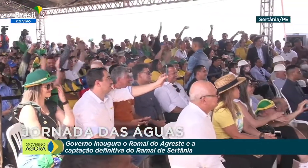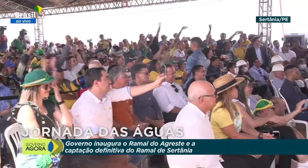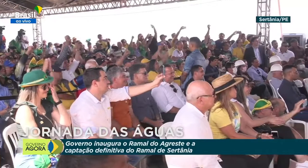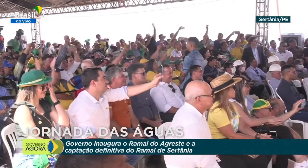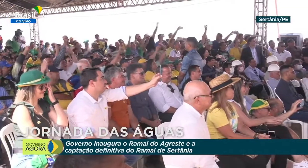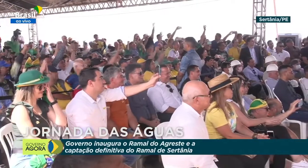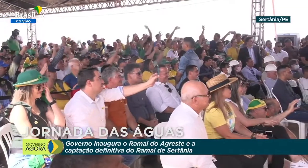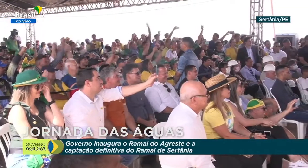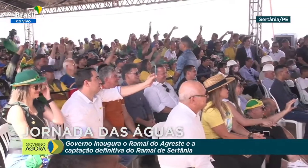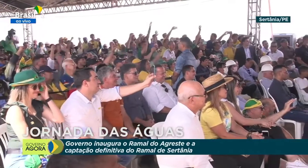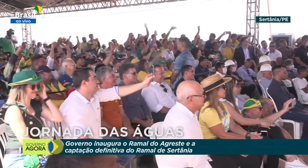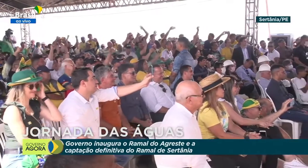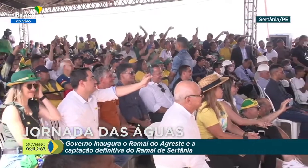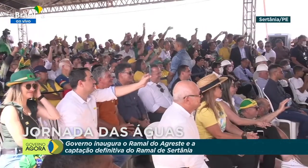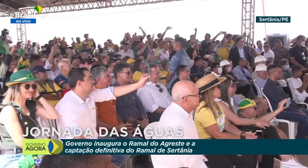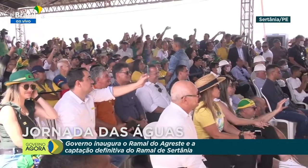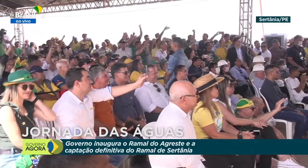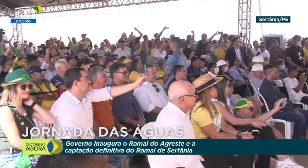Até agora,